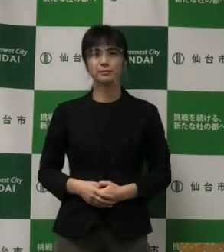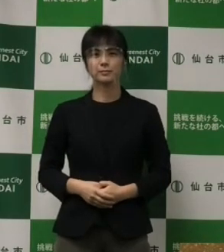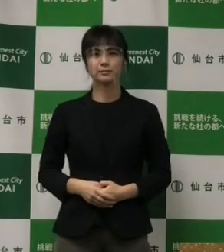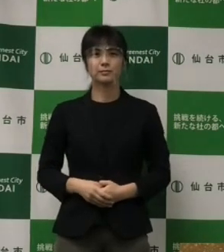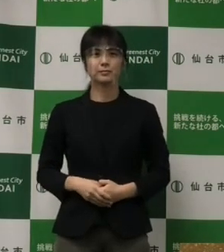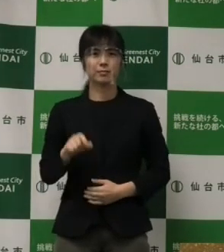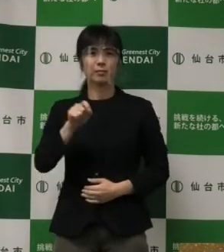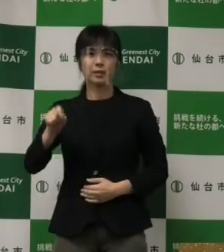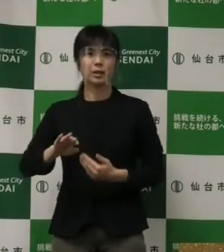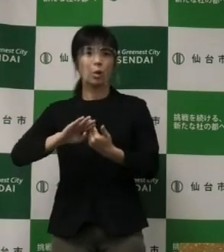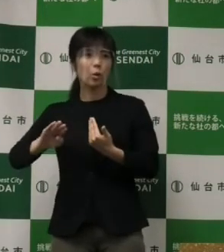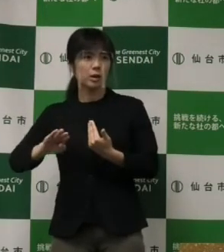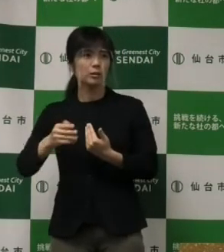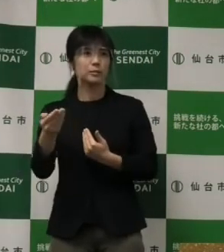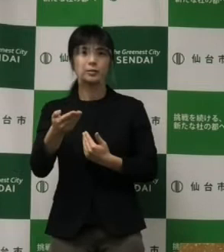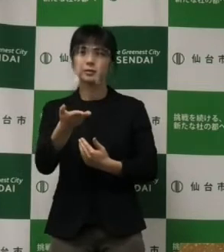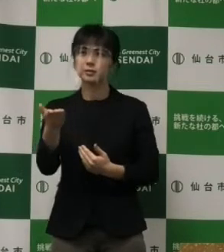他にご質問ございますでしょうか。